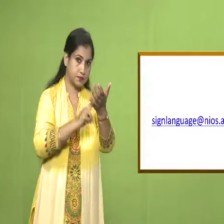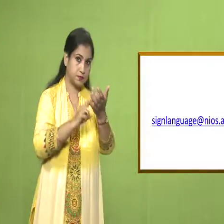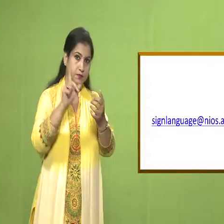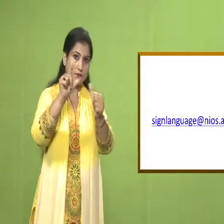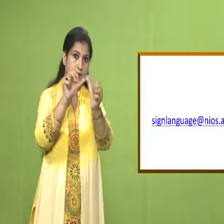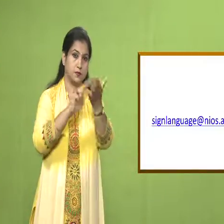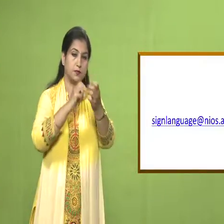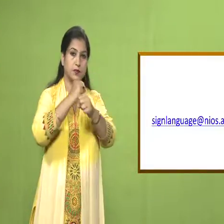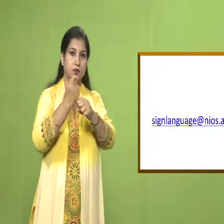signlanguage@nios.ac.in.